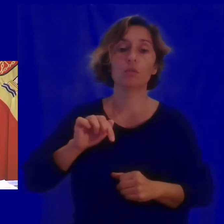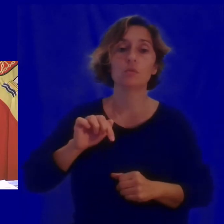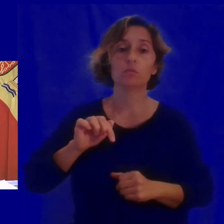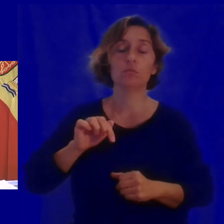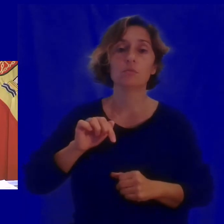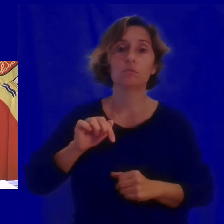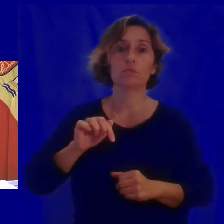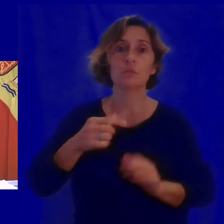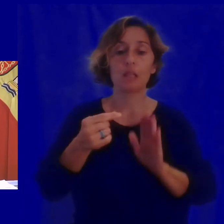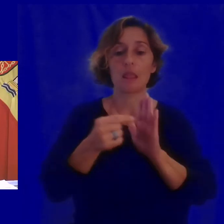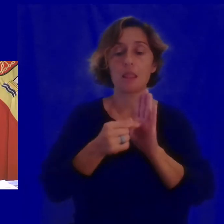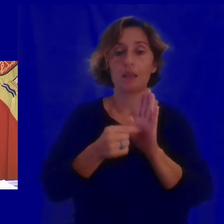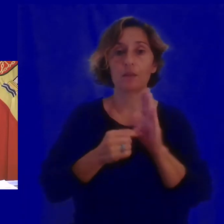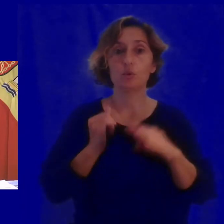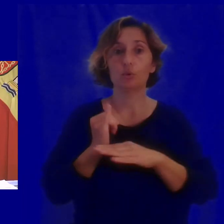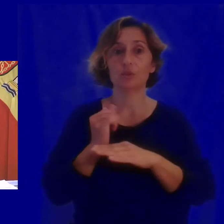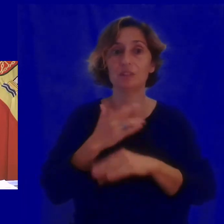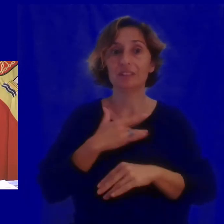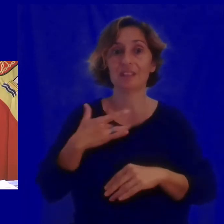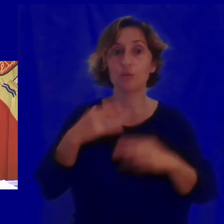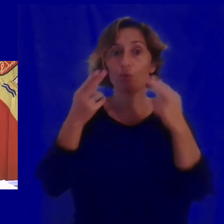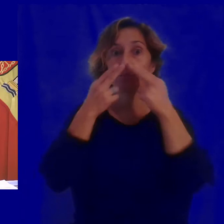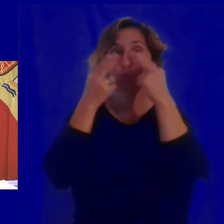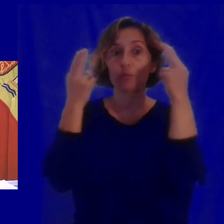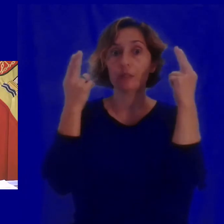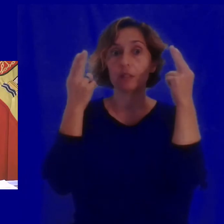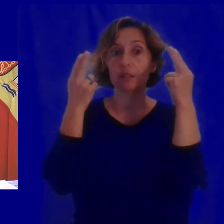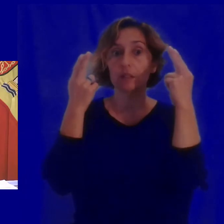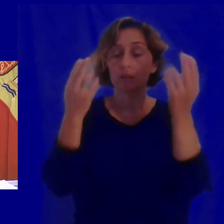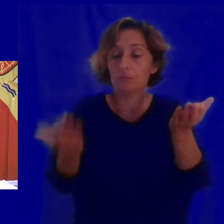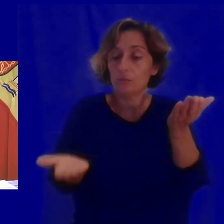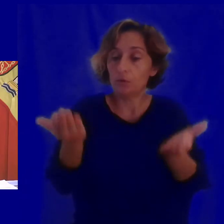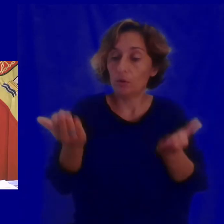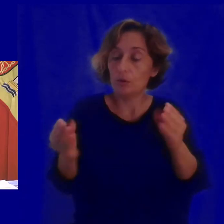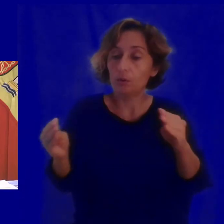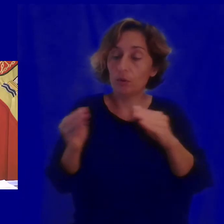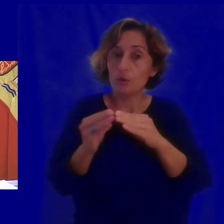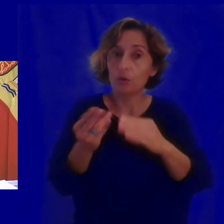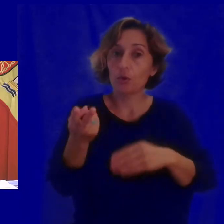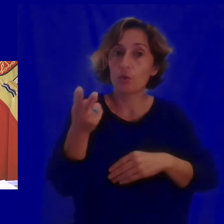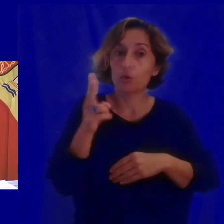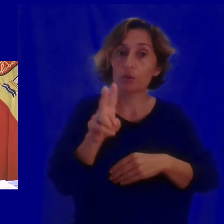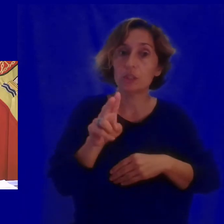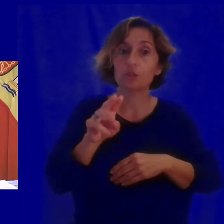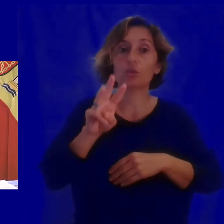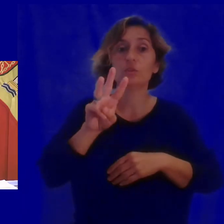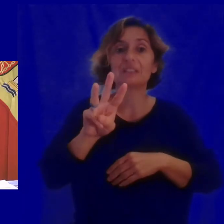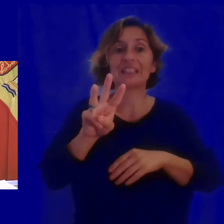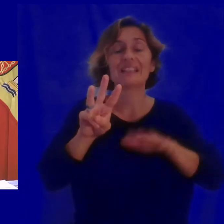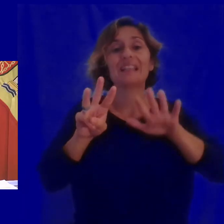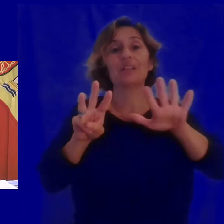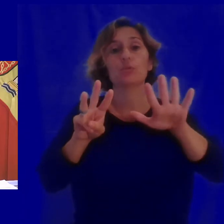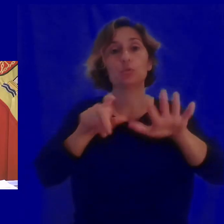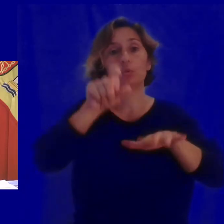validado los datos por el Instituto de Salud Pública, tenemos 238 nuevos casos.